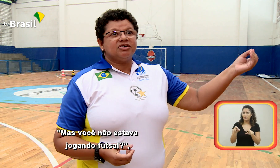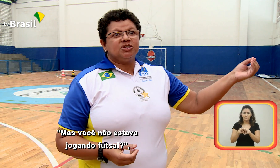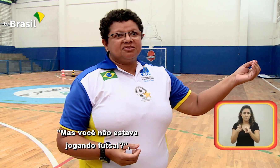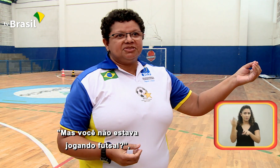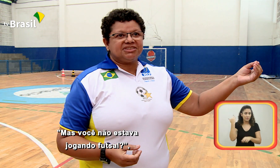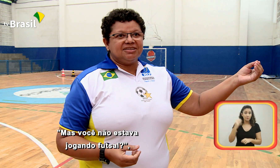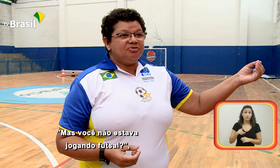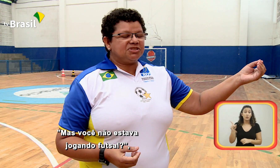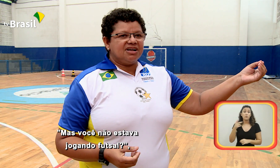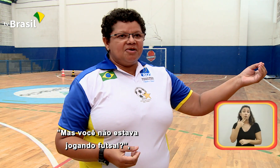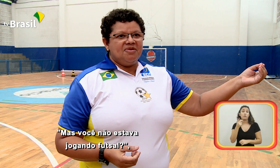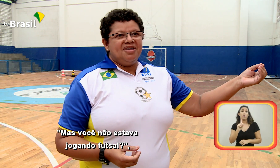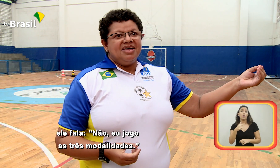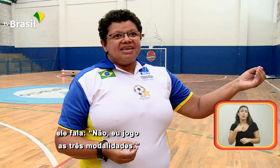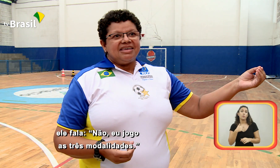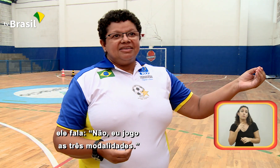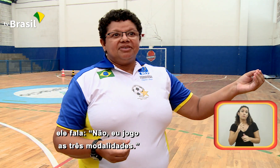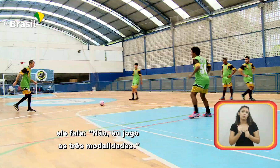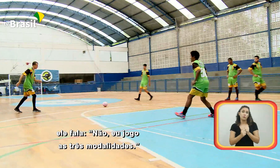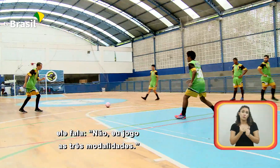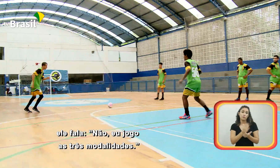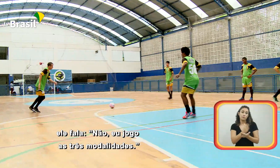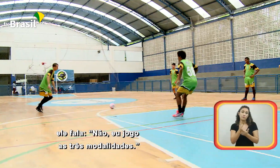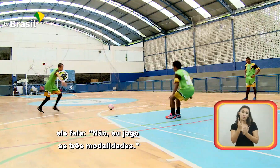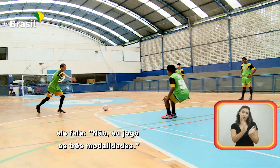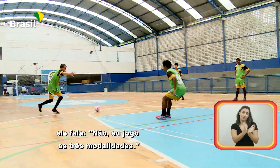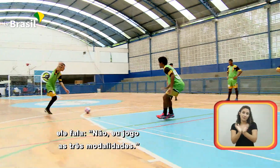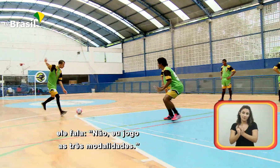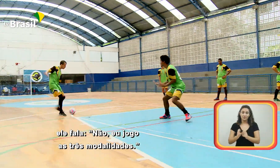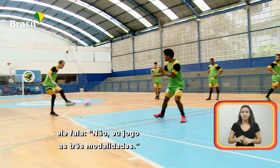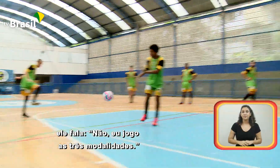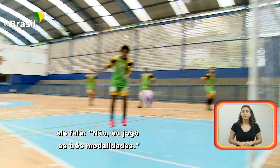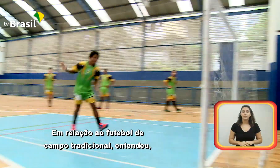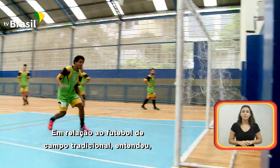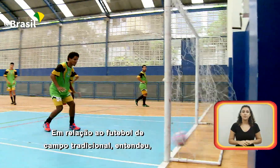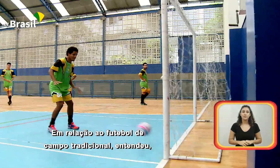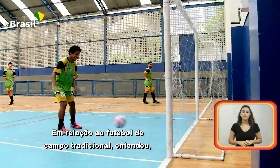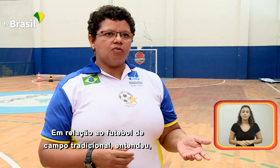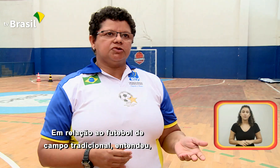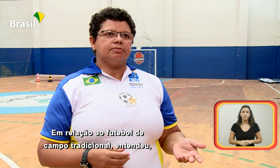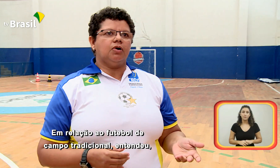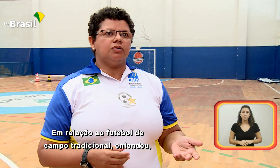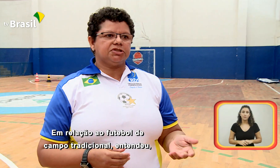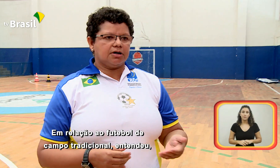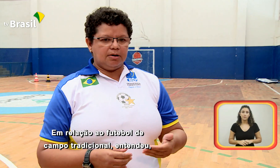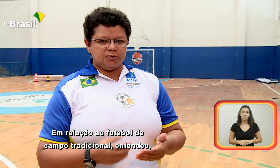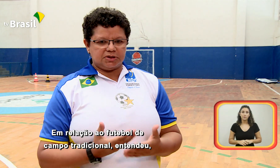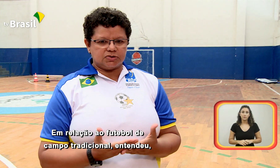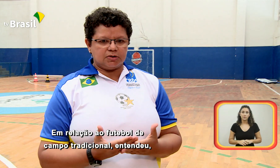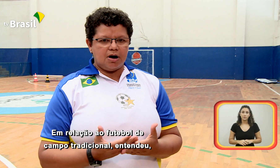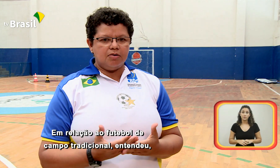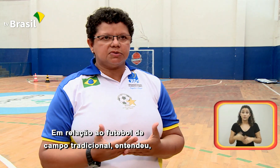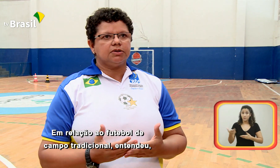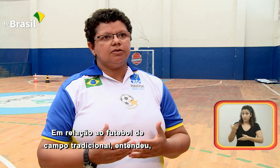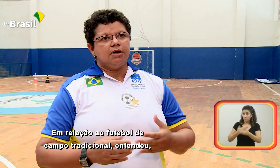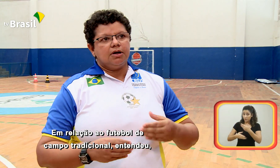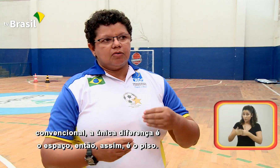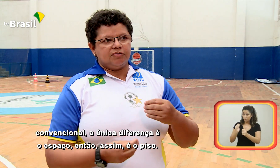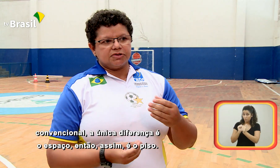jogando futsal? Ele fala, não, eu jogo as 3 modalidades. Em relação ao futebol de campo tradicional, entendeu?